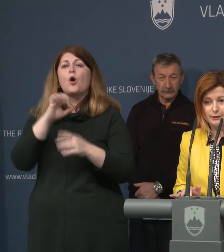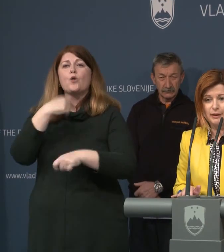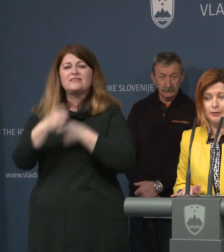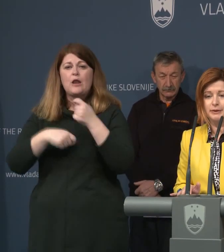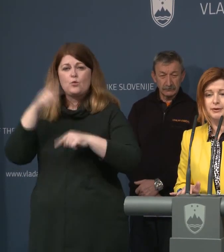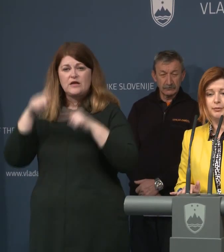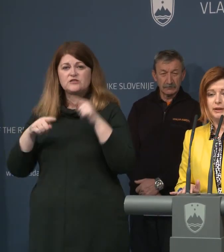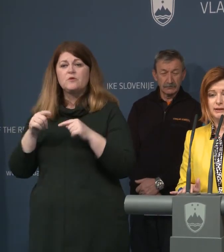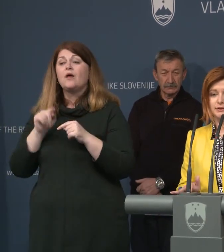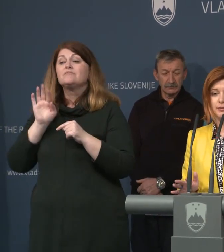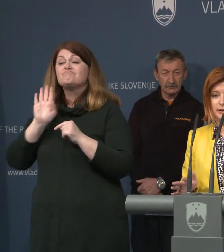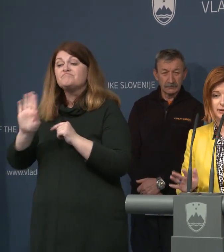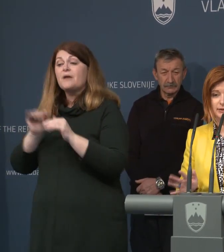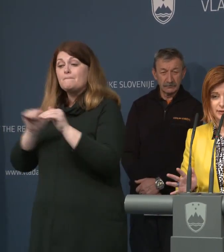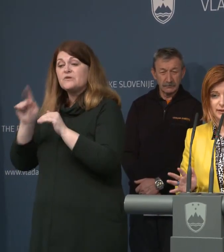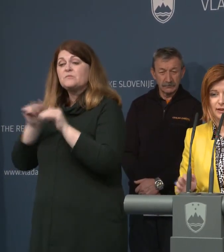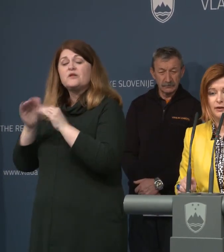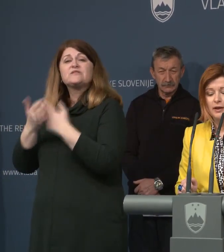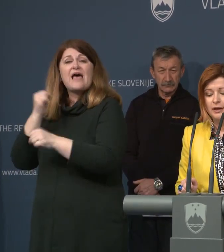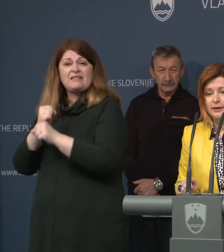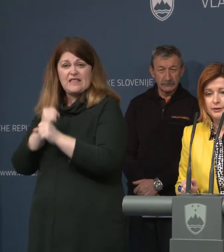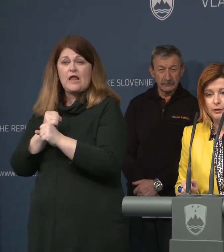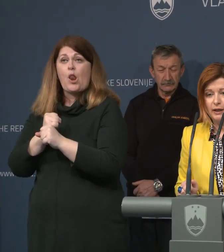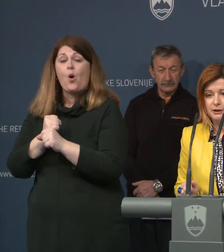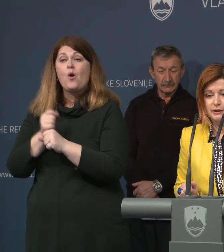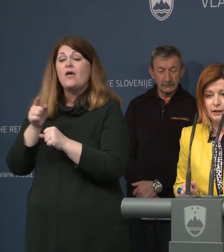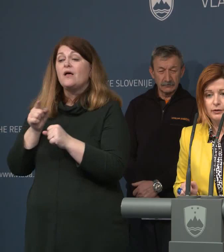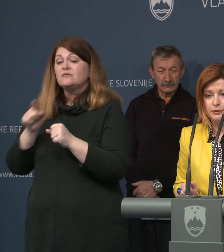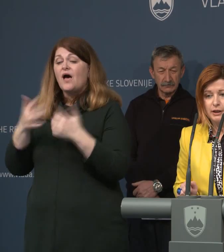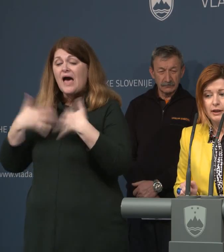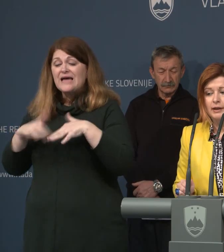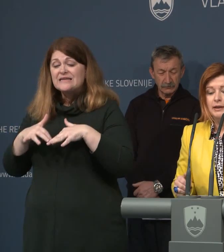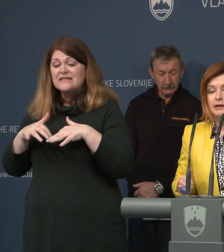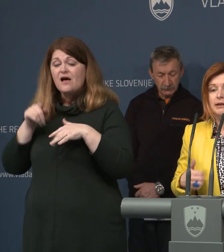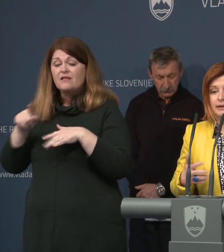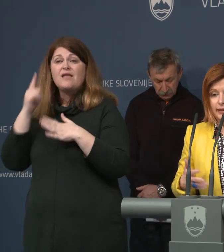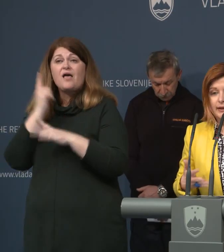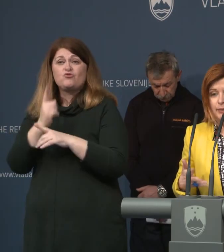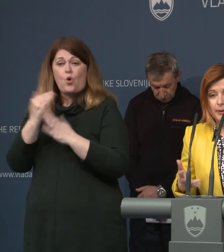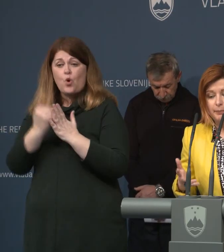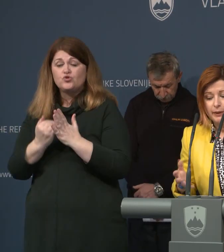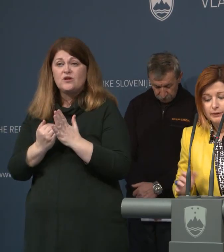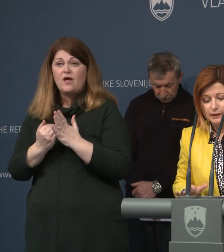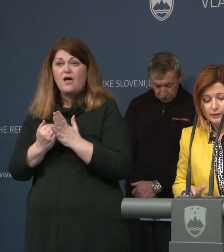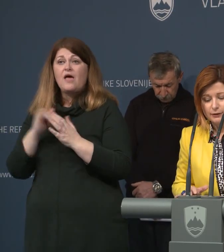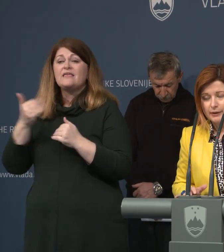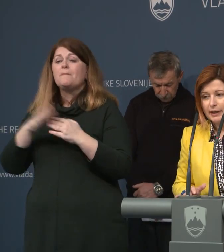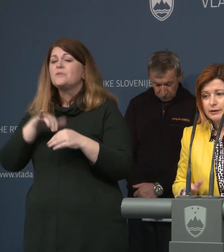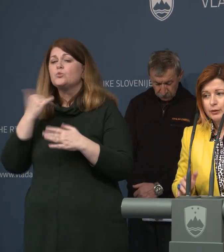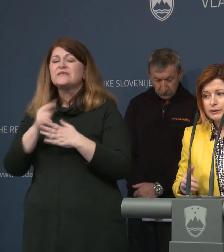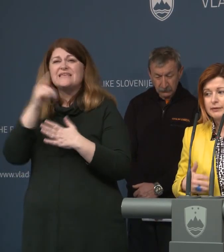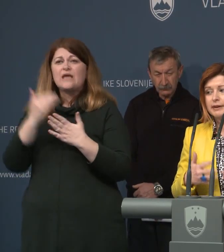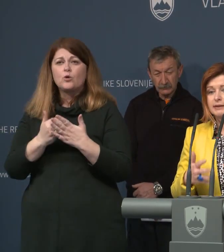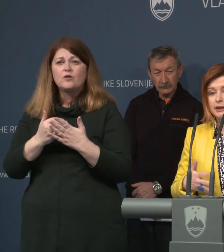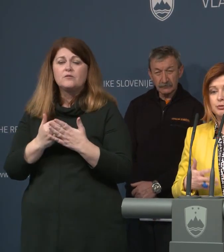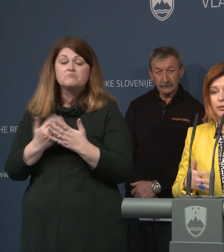delovnih razmerih, pristojno ministrstvo in ministrstvo za delo, da tolmači ta določila, ne, je pa pri vsej zakonodaji